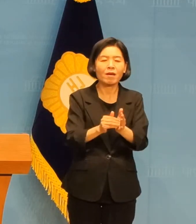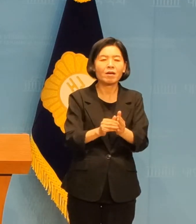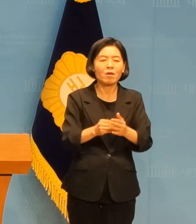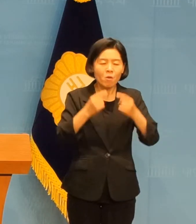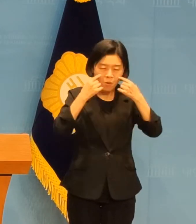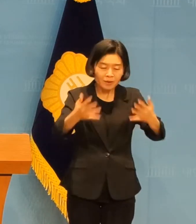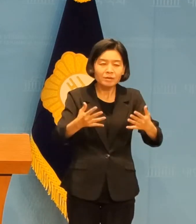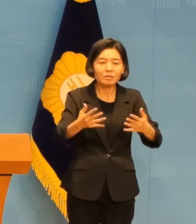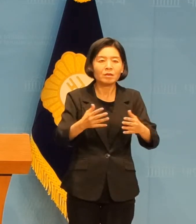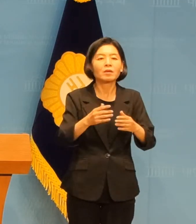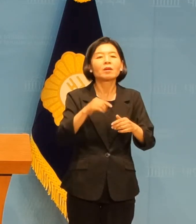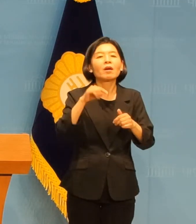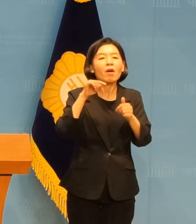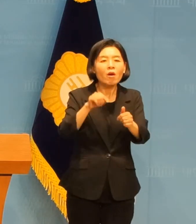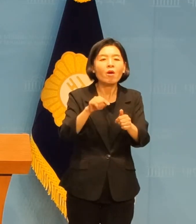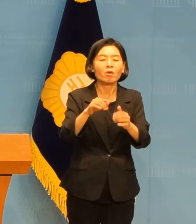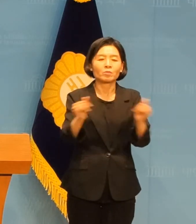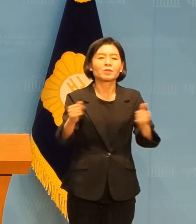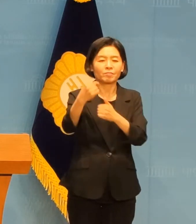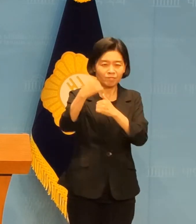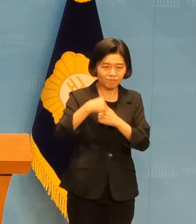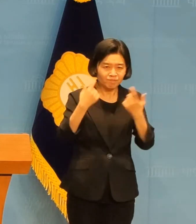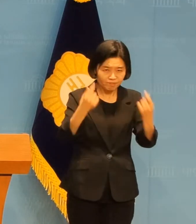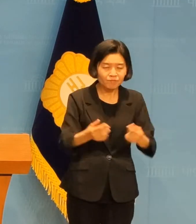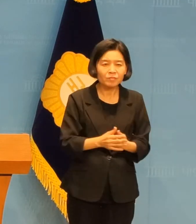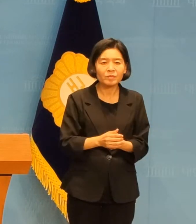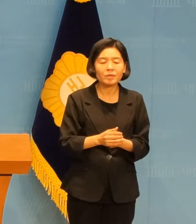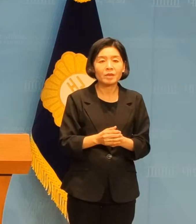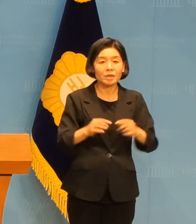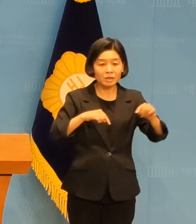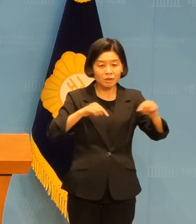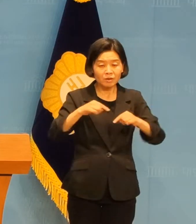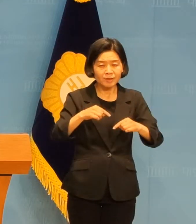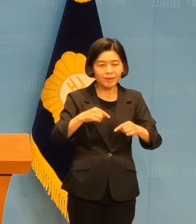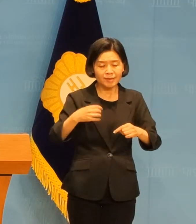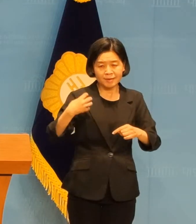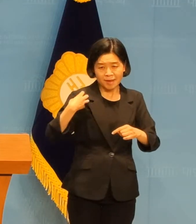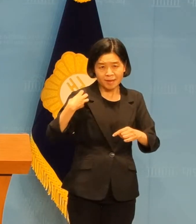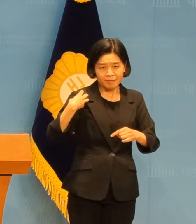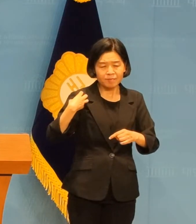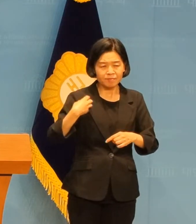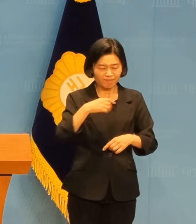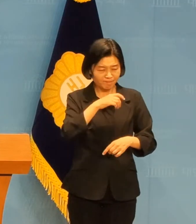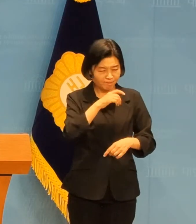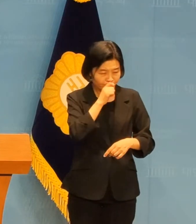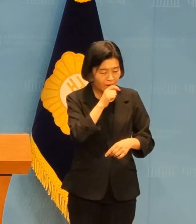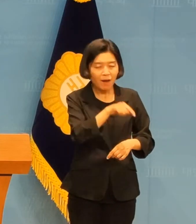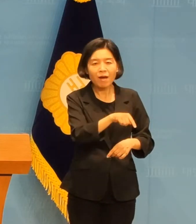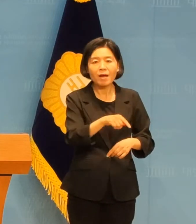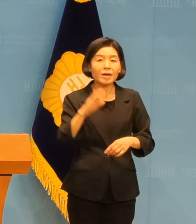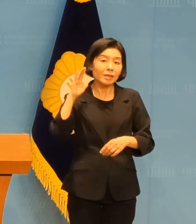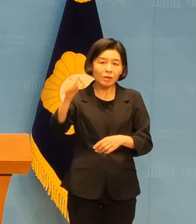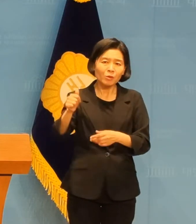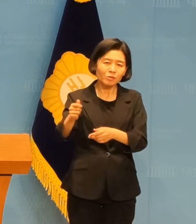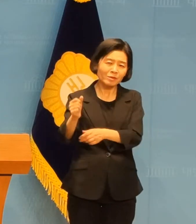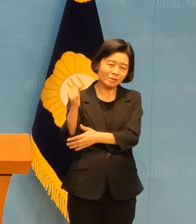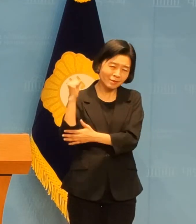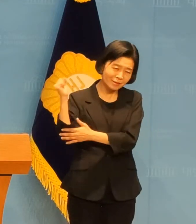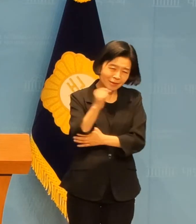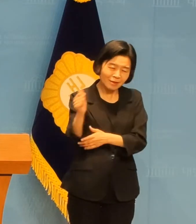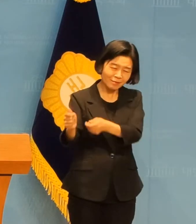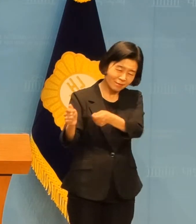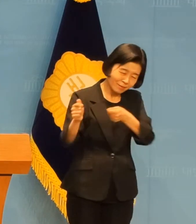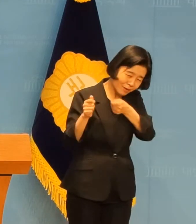준엄한 명령입니다. 정치의 사명을 다하는 일에는 침묵하고 대통령 흔들기에나